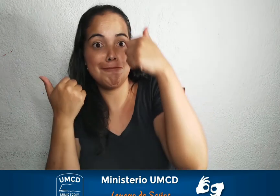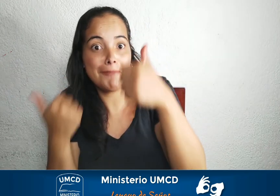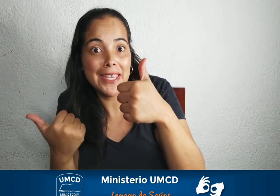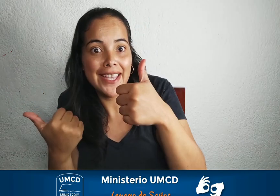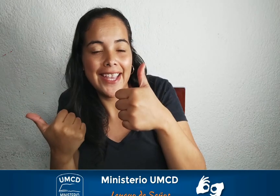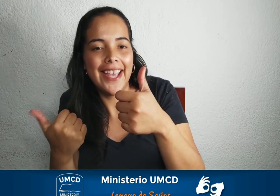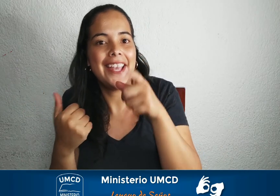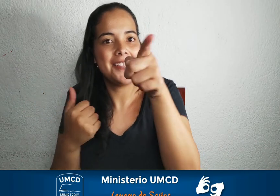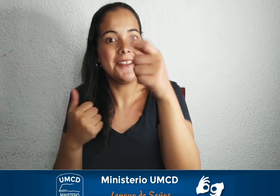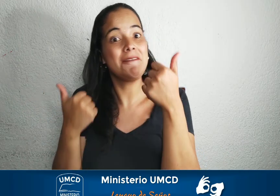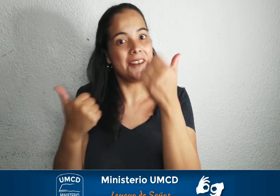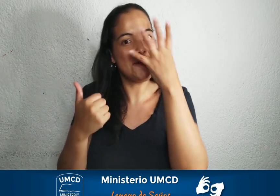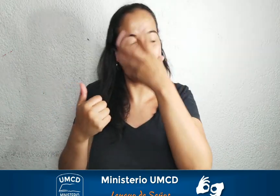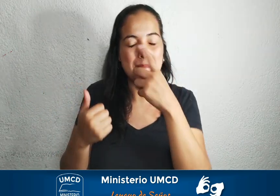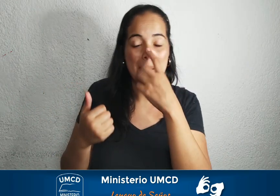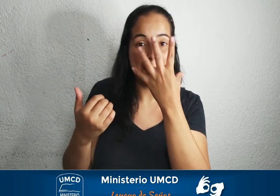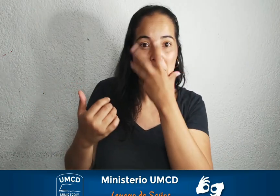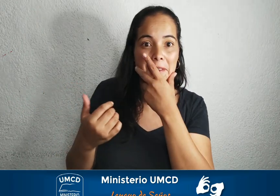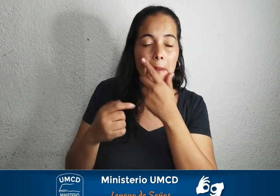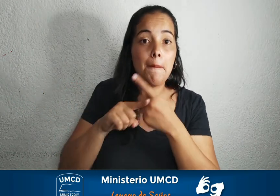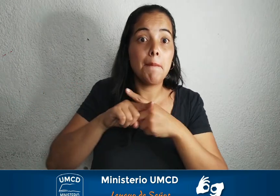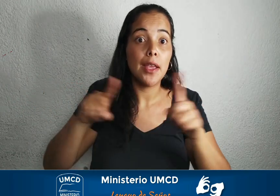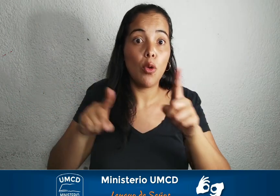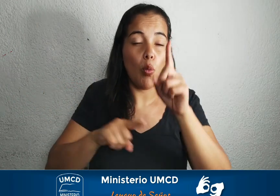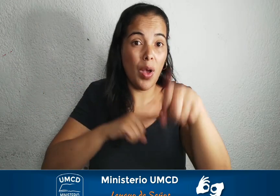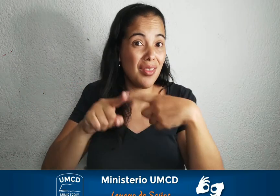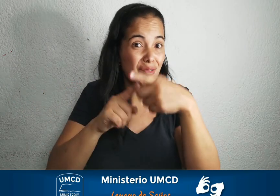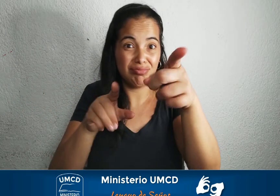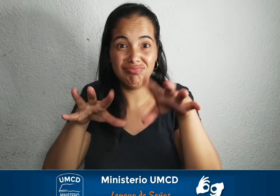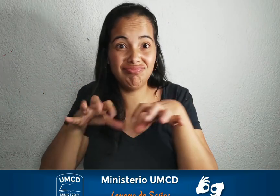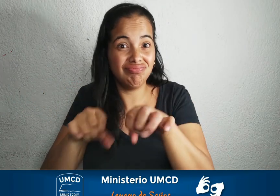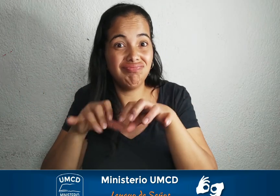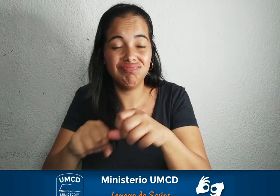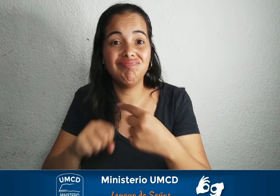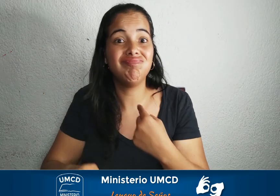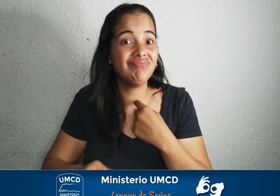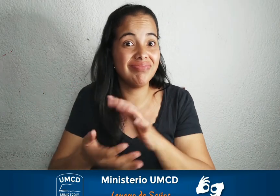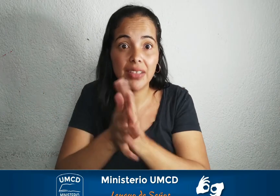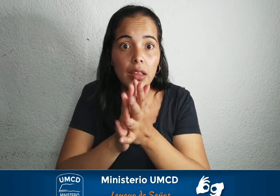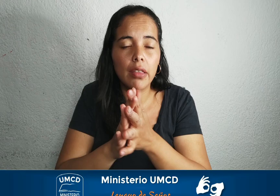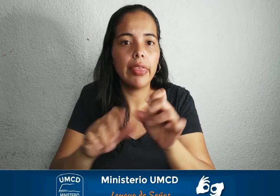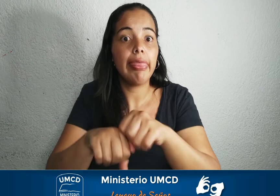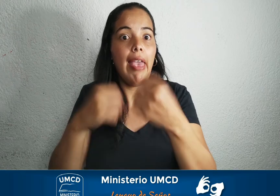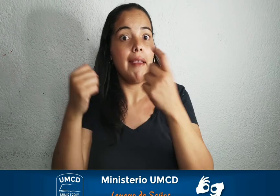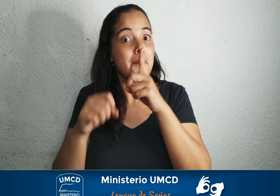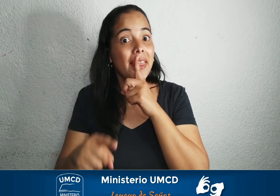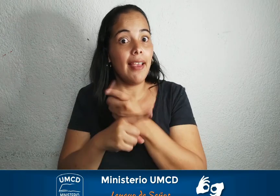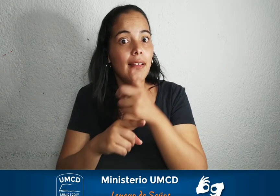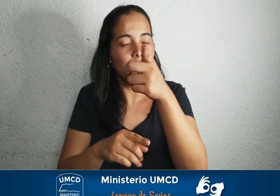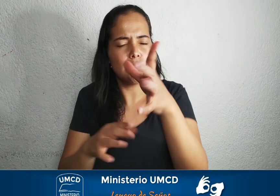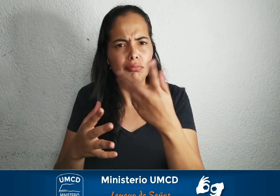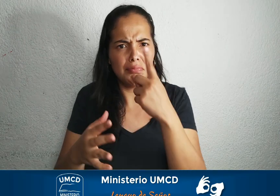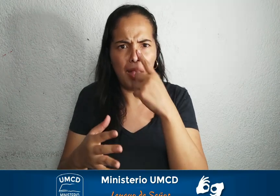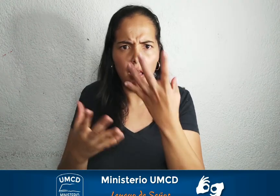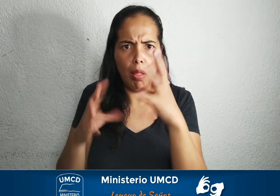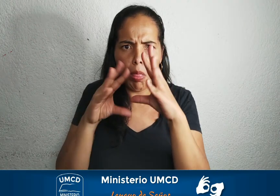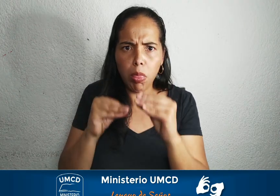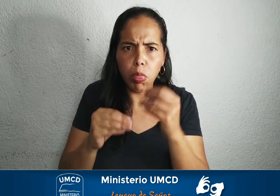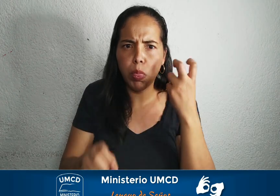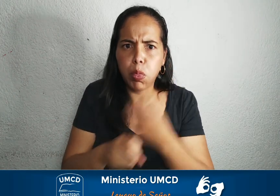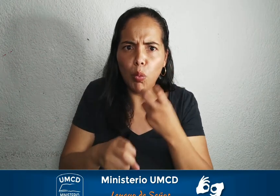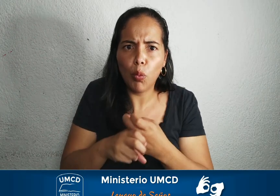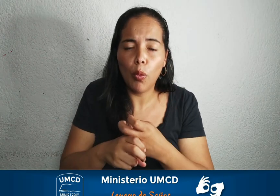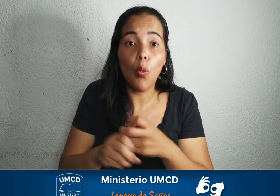el pasaje de Mateo en el capítulo 13, en el versículo 13, donde el Señor hace referencia a que el reino de Dios es como la